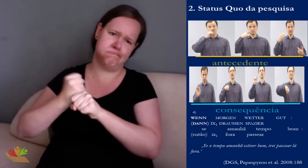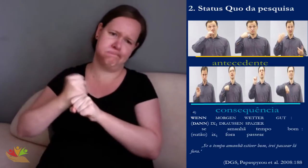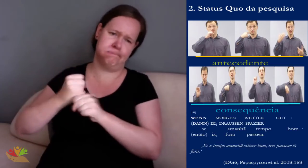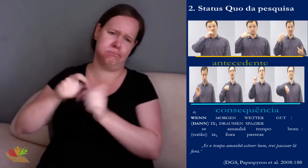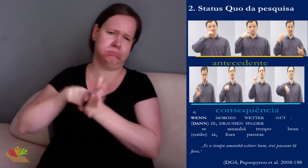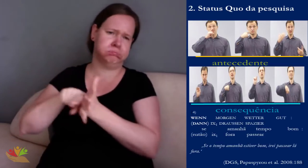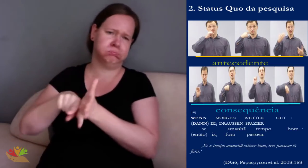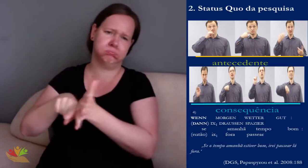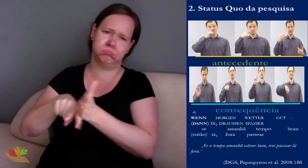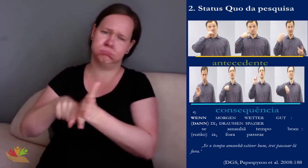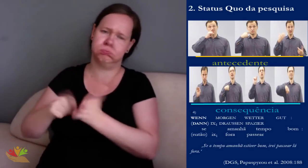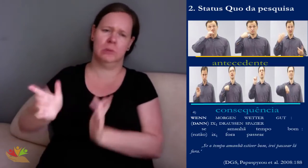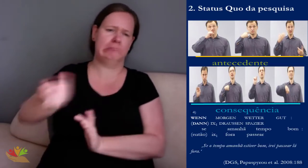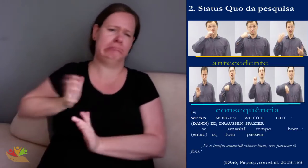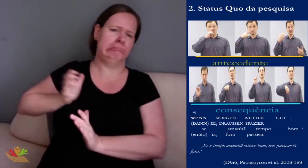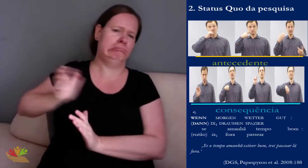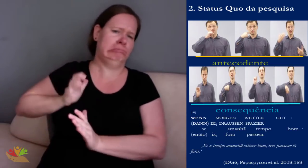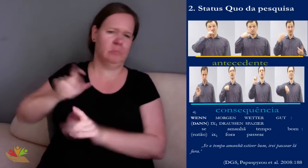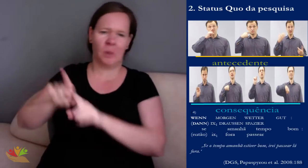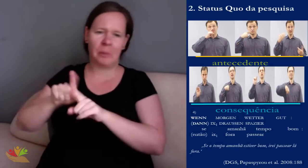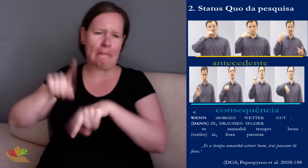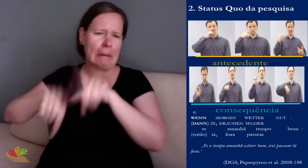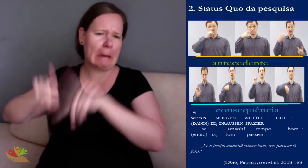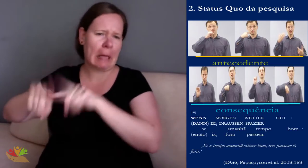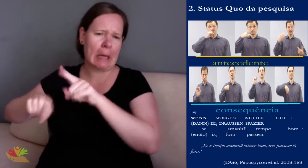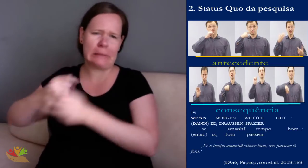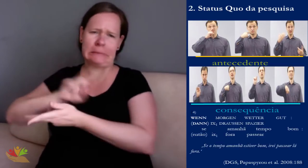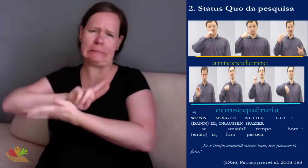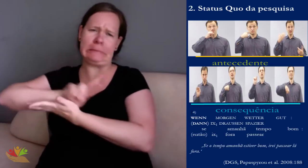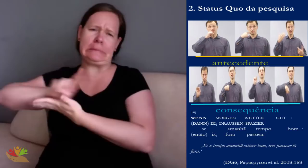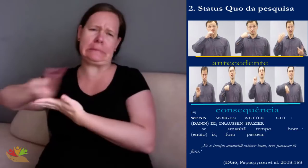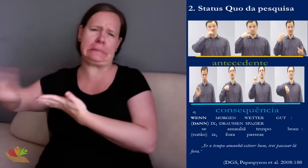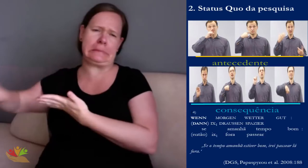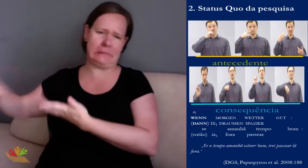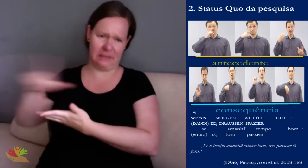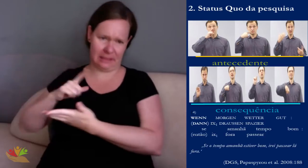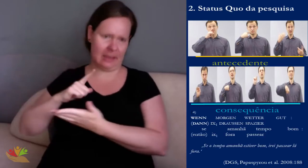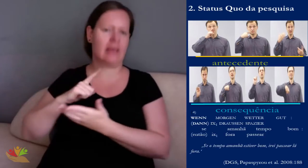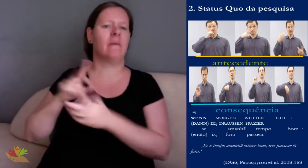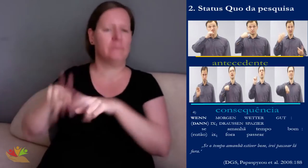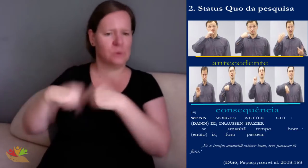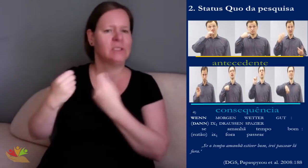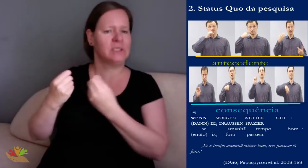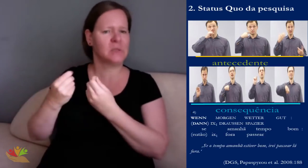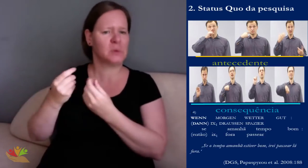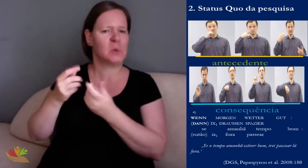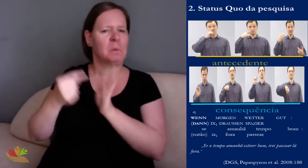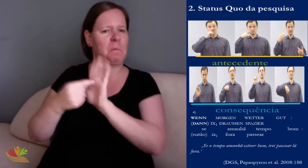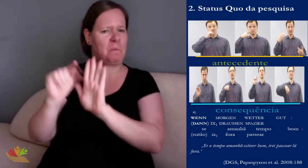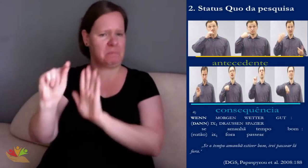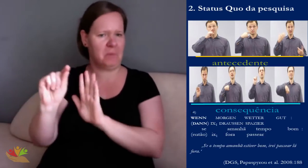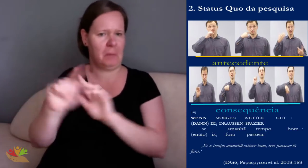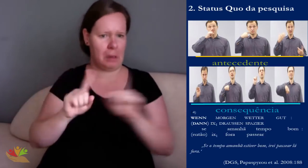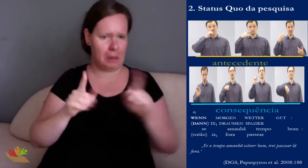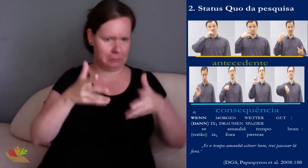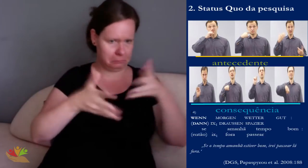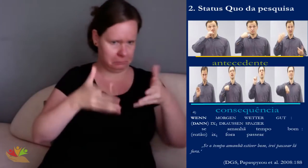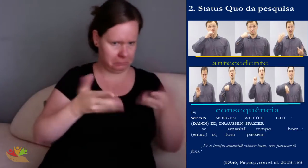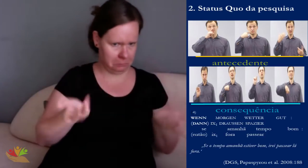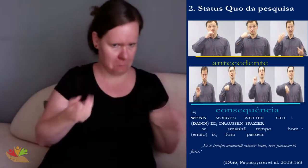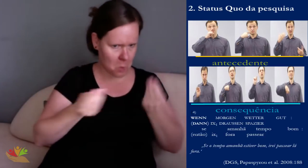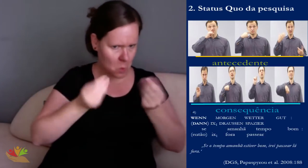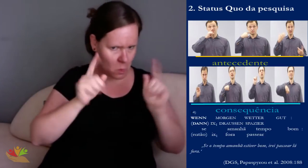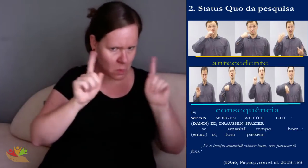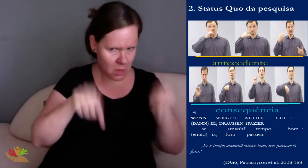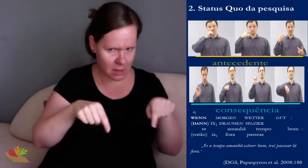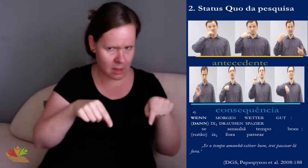e alemão de algumas pesquisas que já vêm sido realizadas. Nós temos muito materiais sobre esse tema das orações